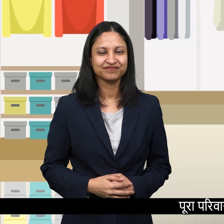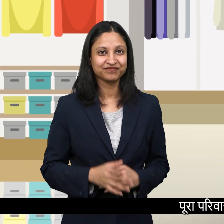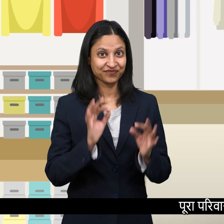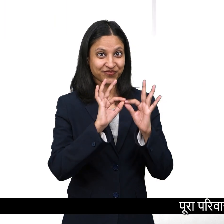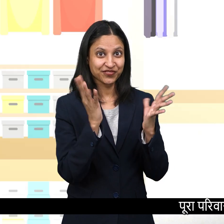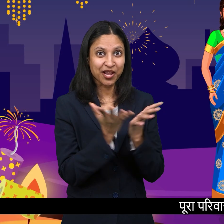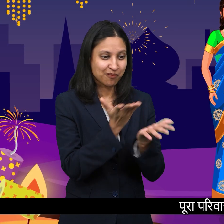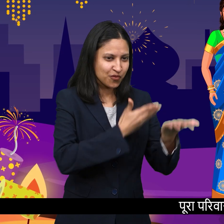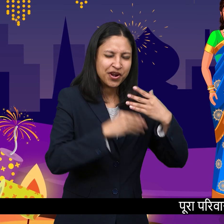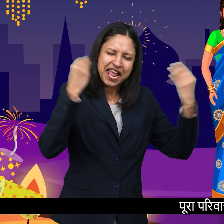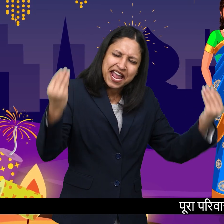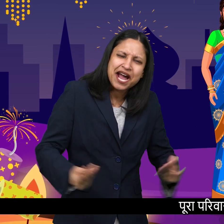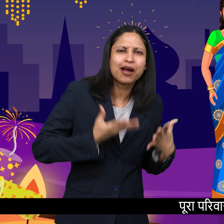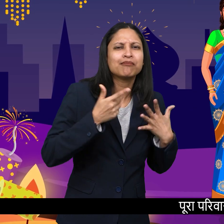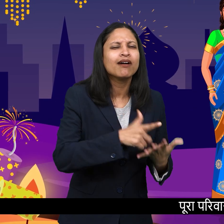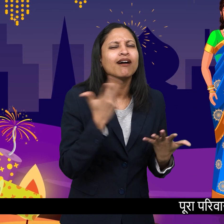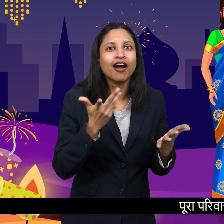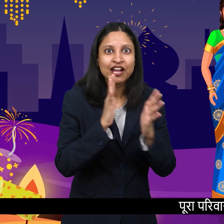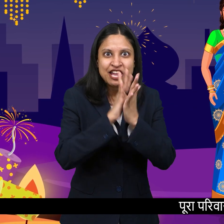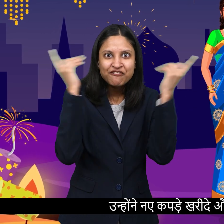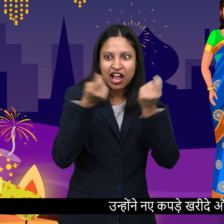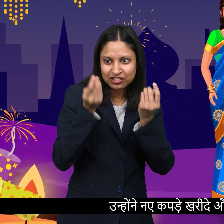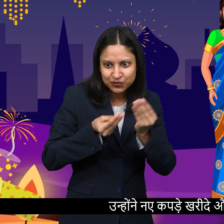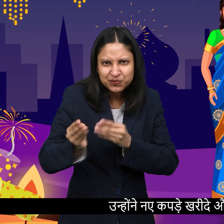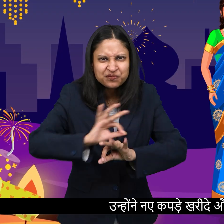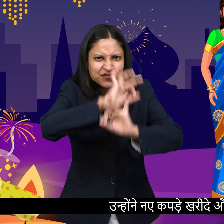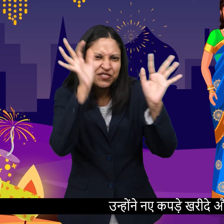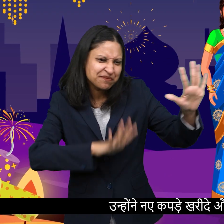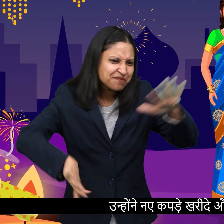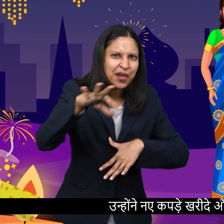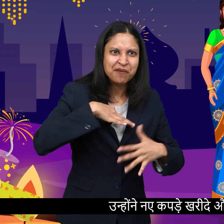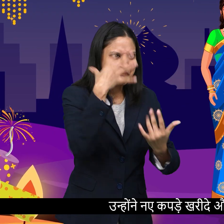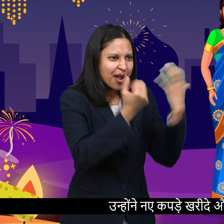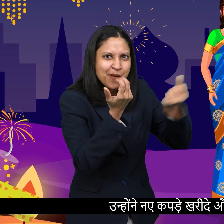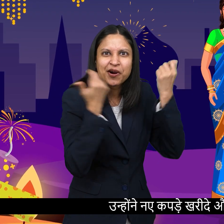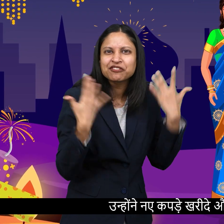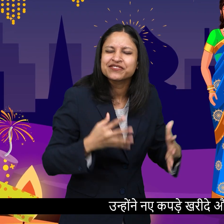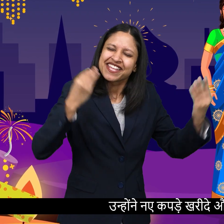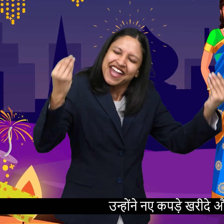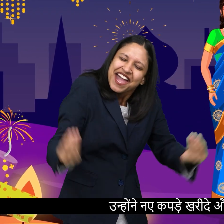पूरा परिवार खुश था। उन्होंने नए कपड़े खरीदे और त्योहार के लिए तैयार थे।